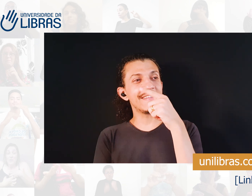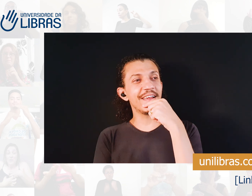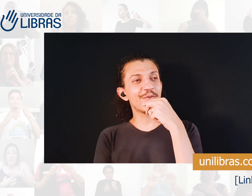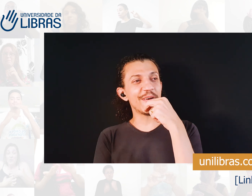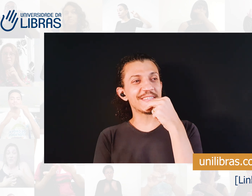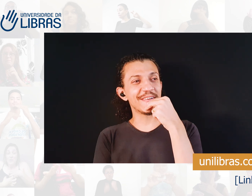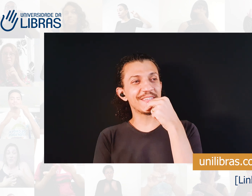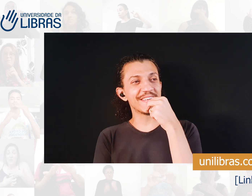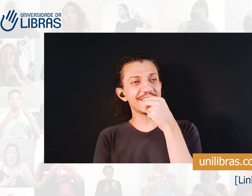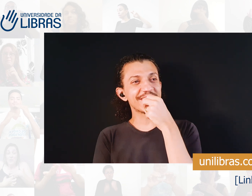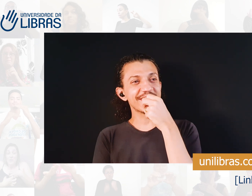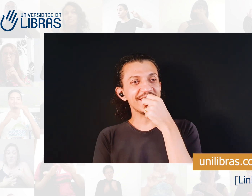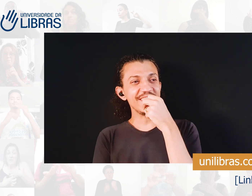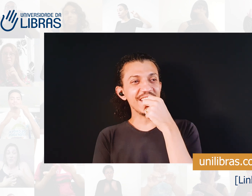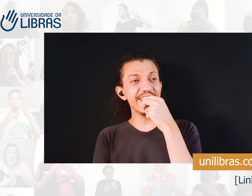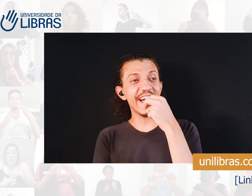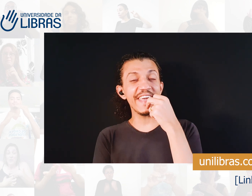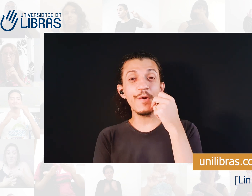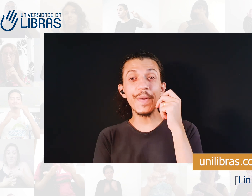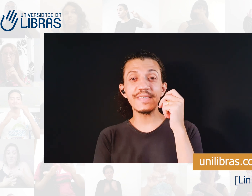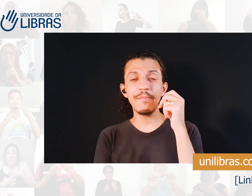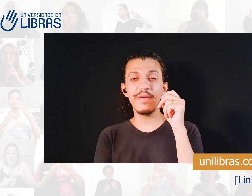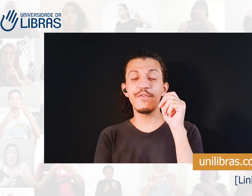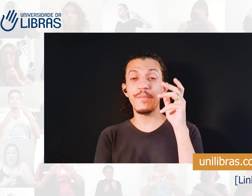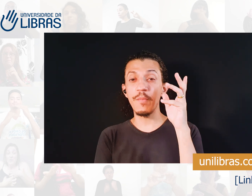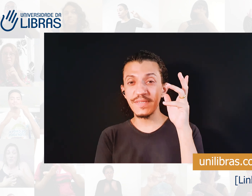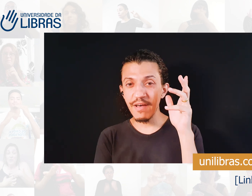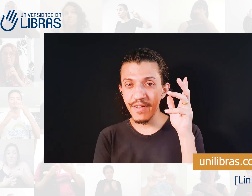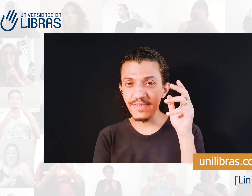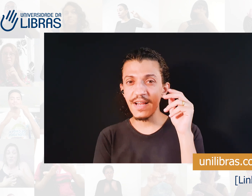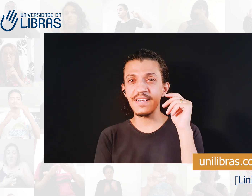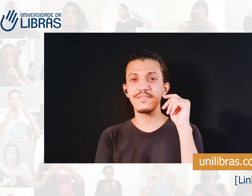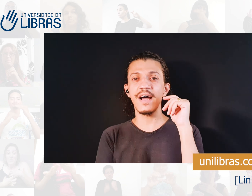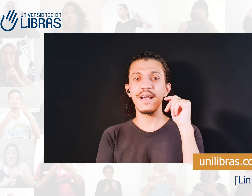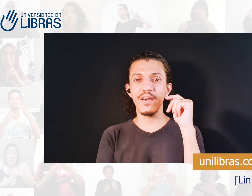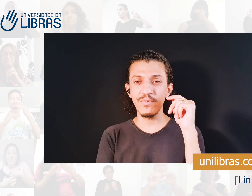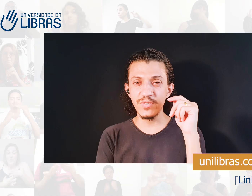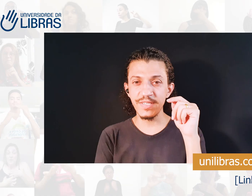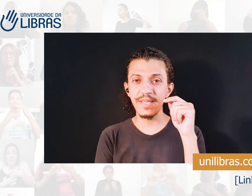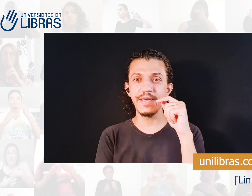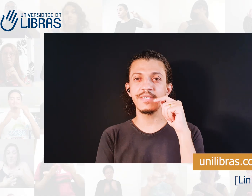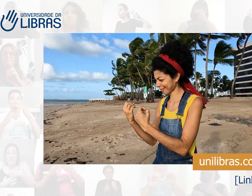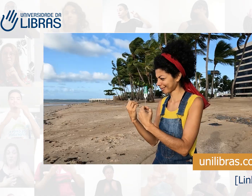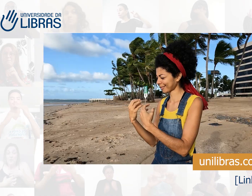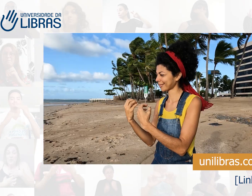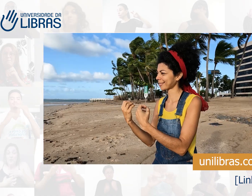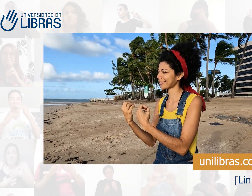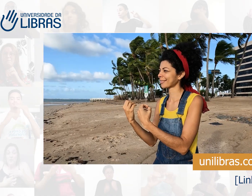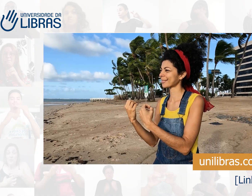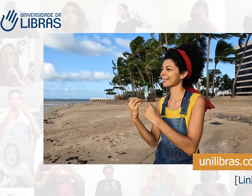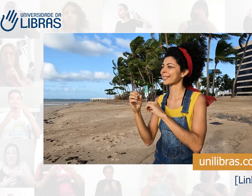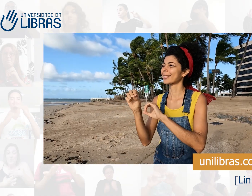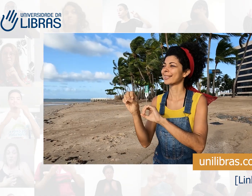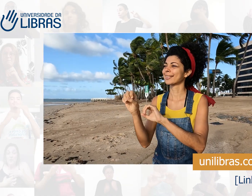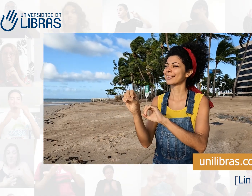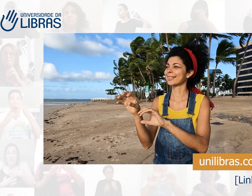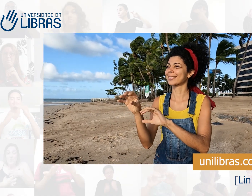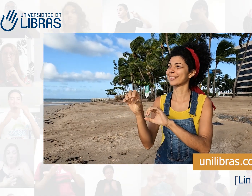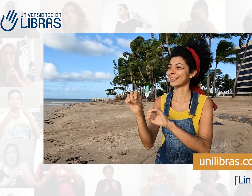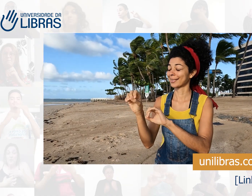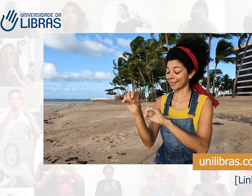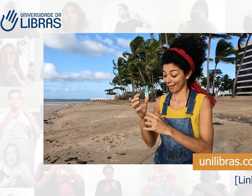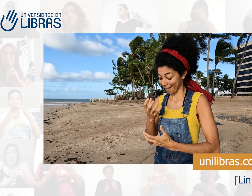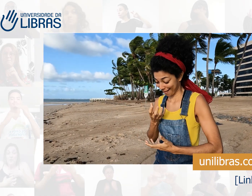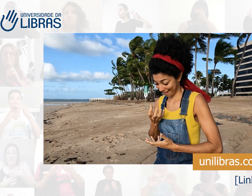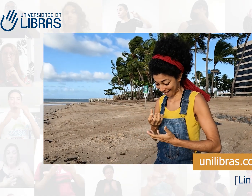perto da geladeira, conversando assim. E aí eu percebi, fui observando a sinalização da Raquel nos dias seguintes, e eu percebi a sinalização dela